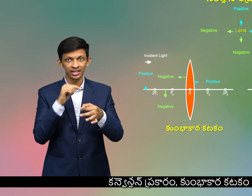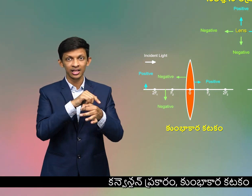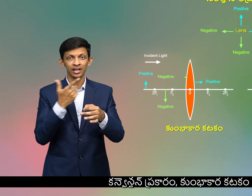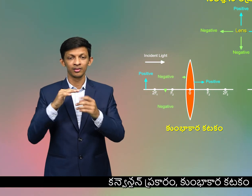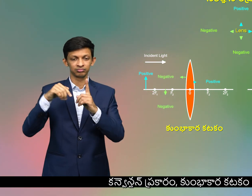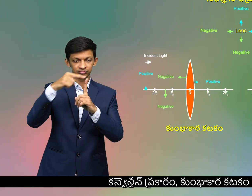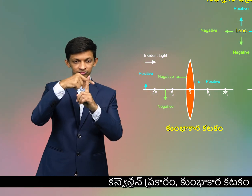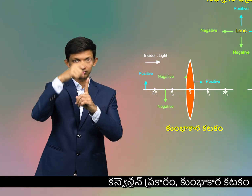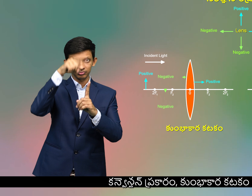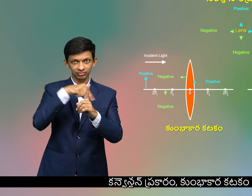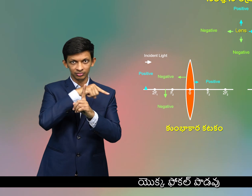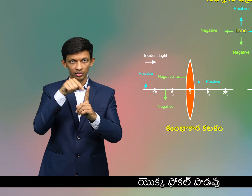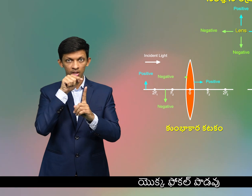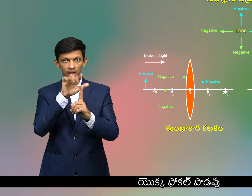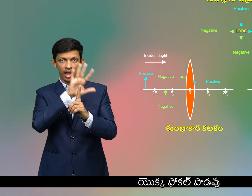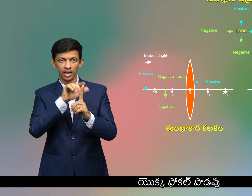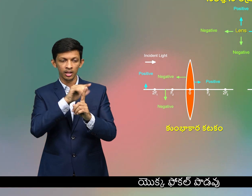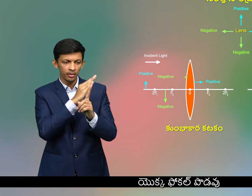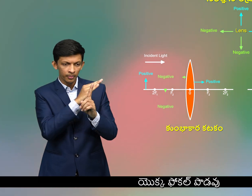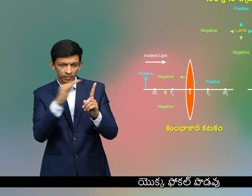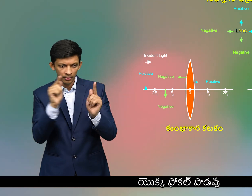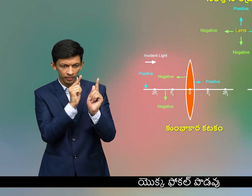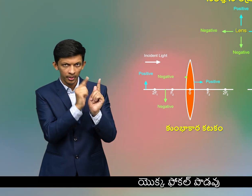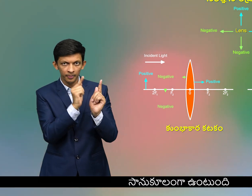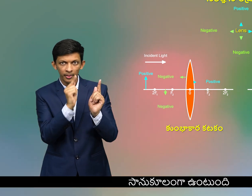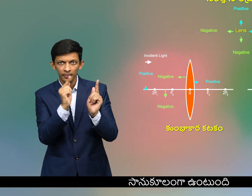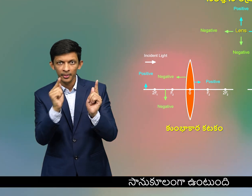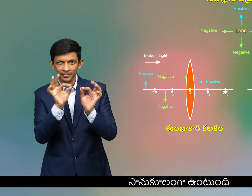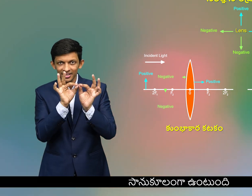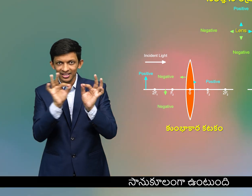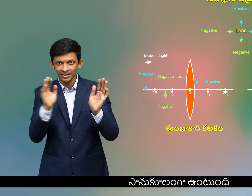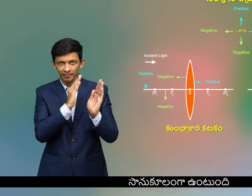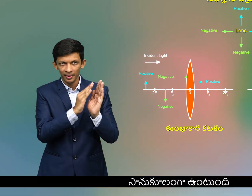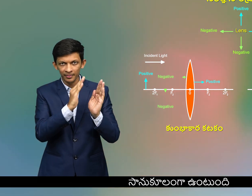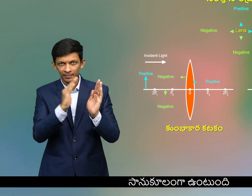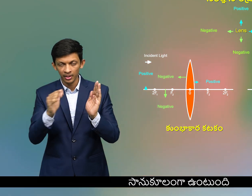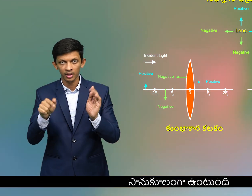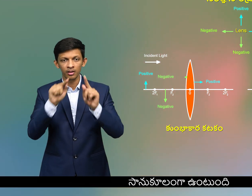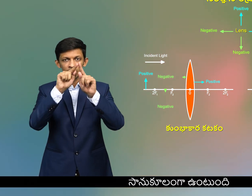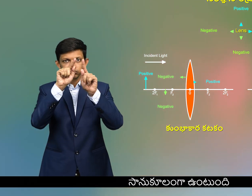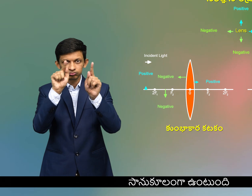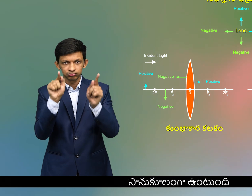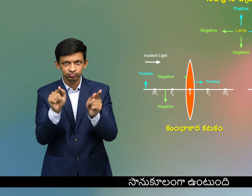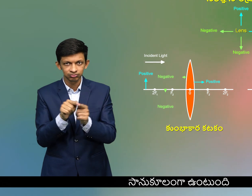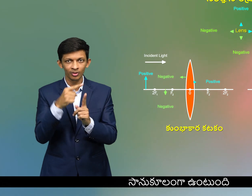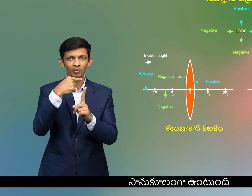కన్వెన్షన్ ప్రకారం కుంభాకార కటకం యొక్క ఫోకల్ పొడవు సానుకూలంగా ఉంటుంది